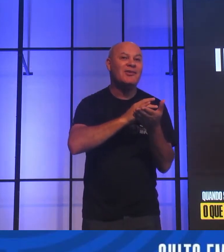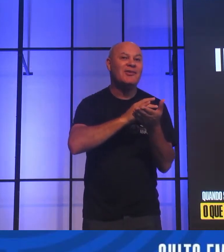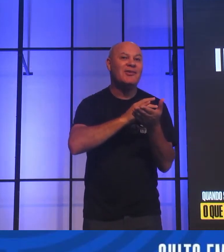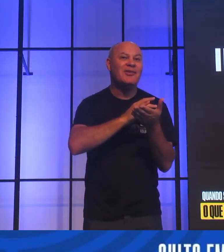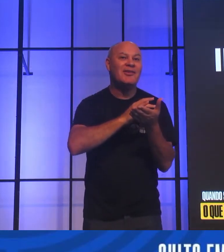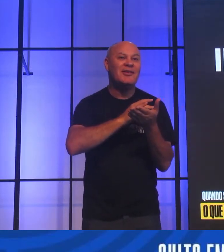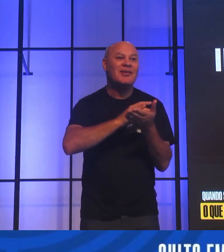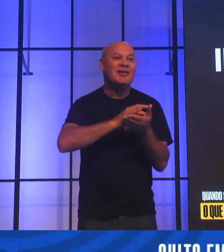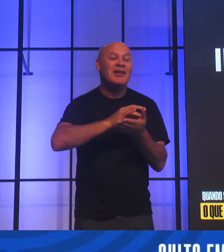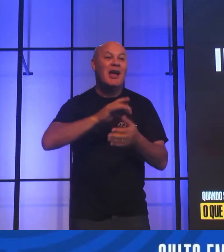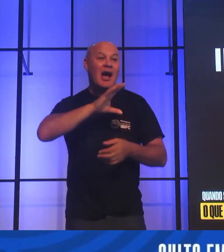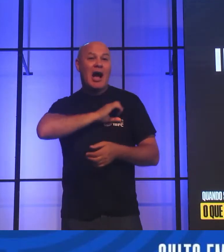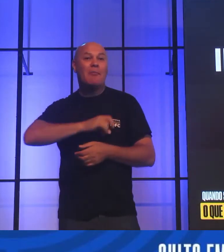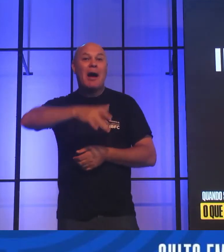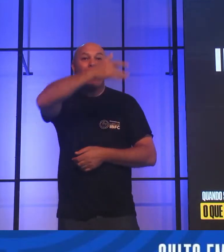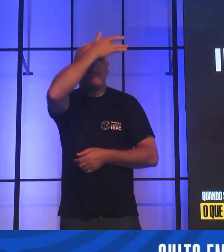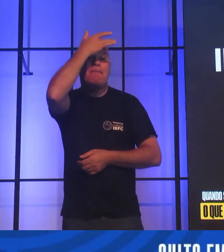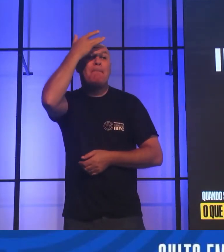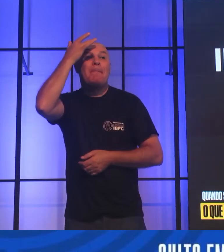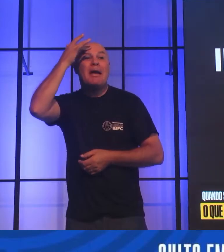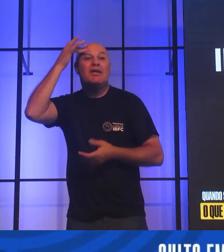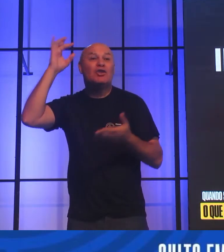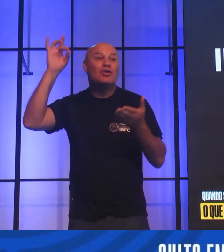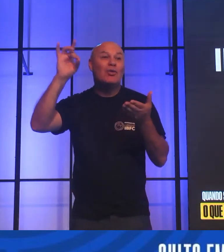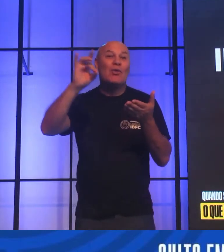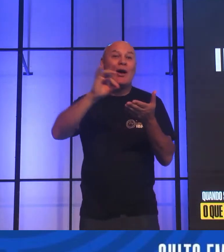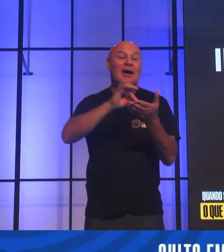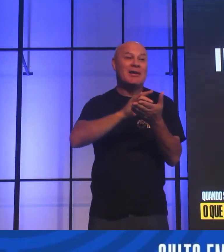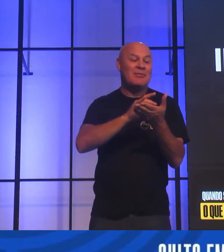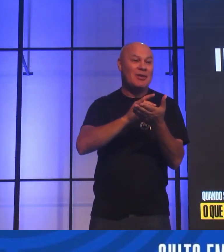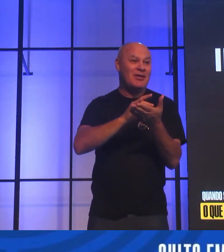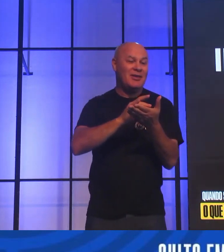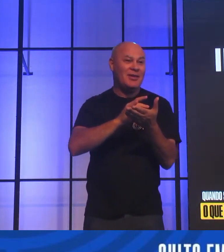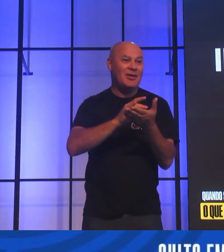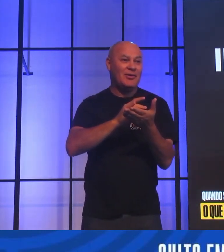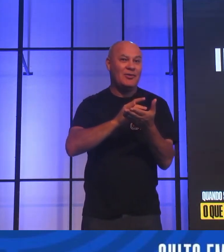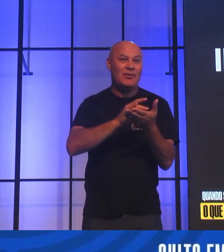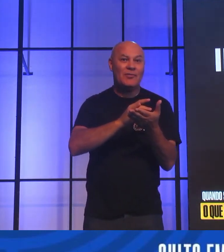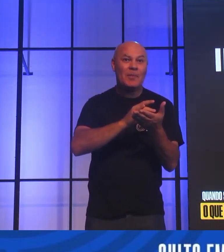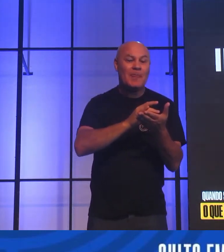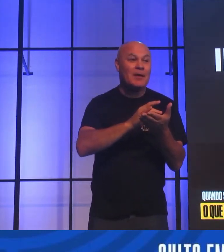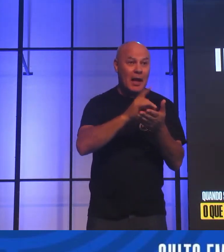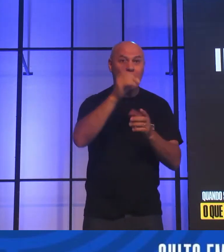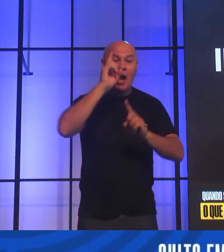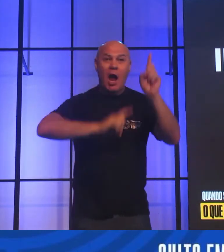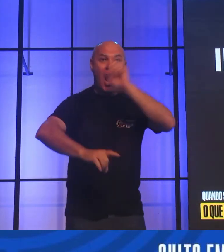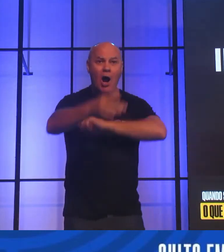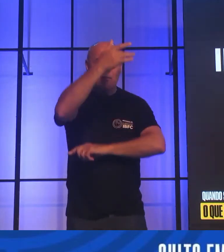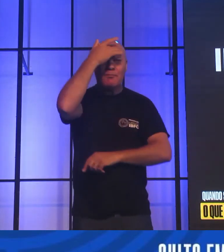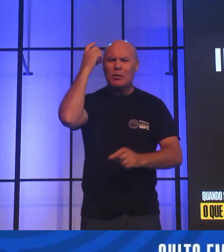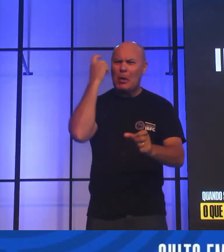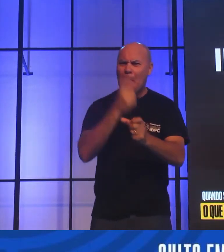por aqueles que são chatos, porque tem gente chata. Tem gente que parece que nasceu para te